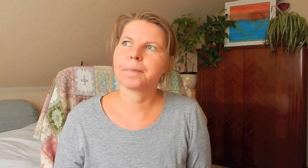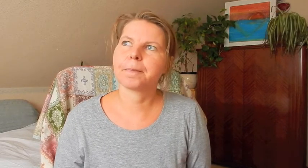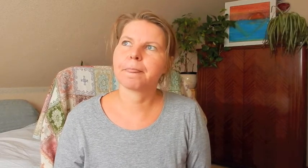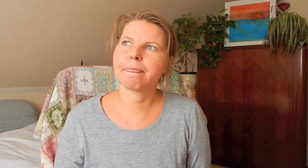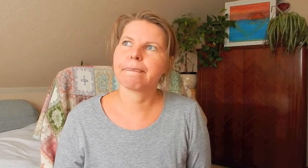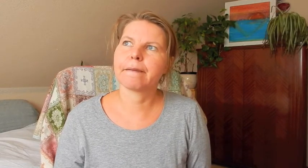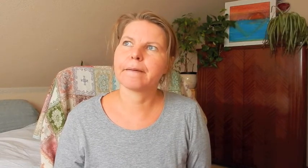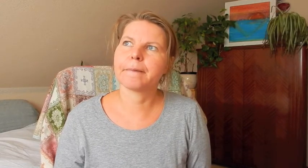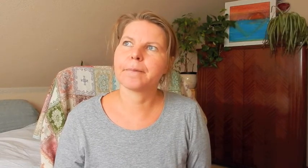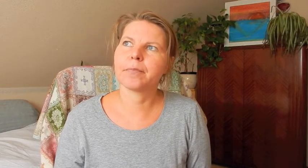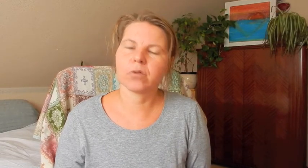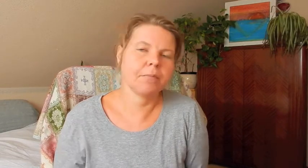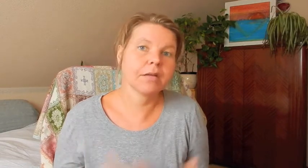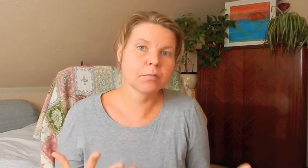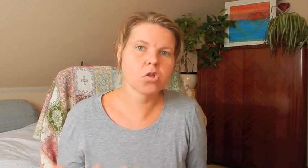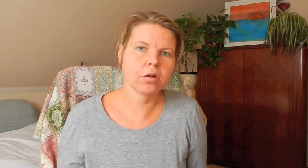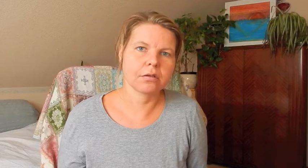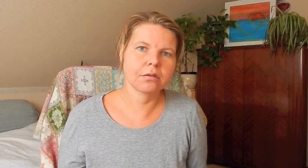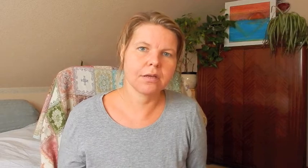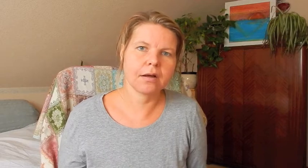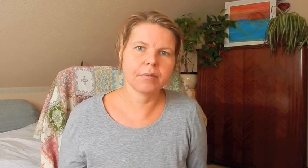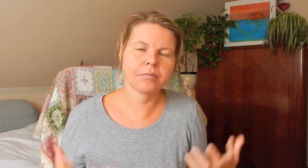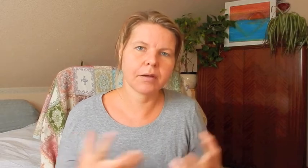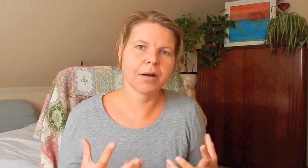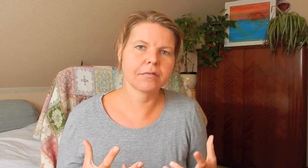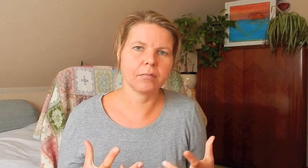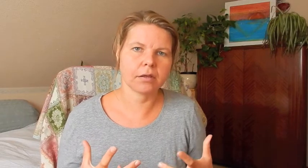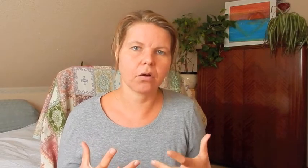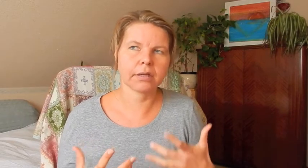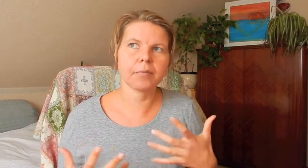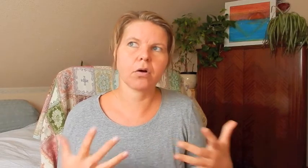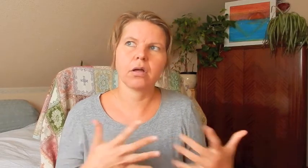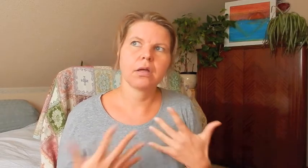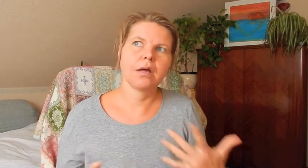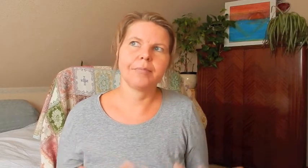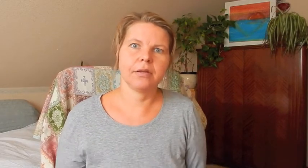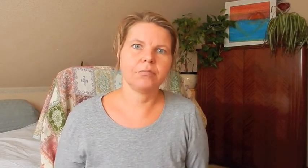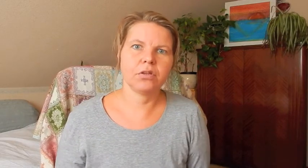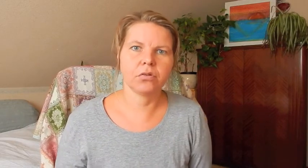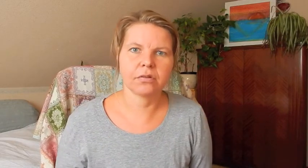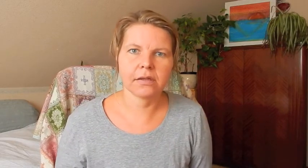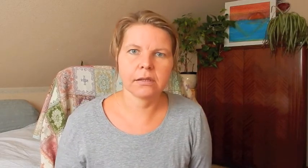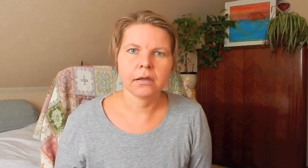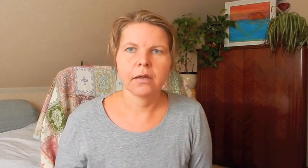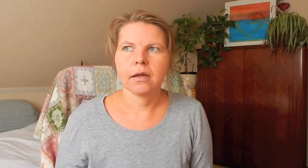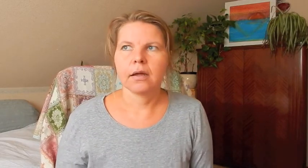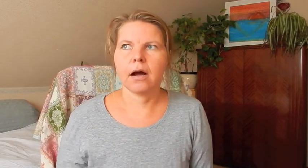oder manchmal schon, ja, manchmal erpackt sie mich auch. Ich habe auch habt ihr in dem Video gesehen,